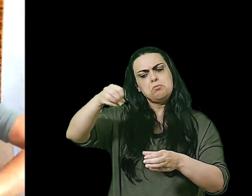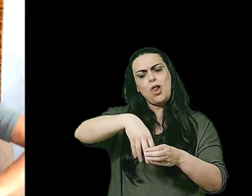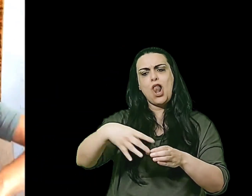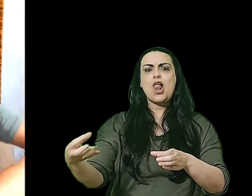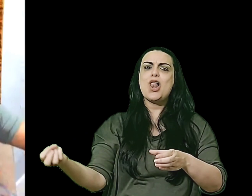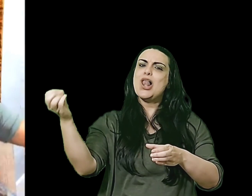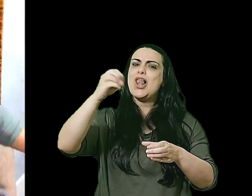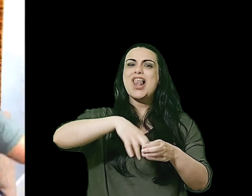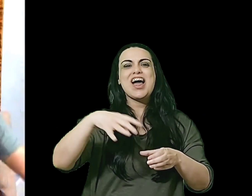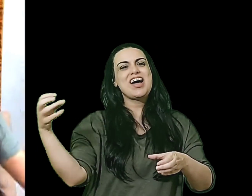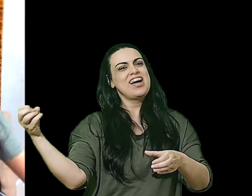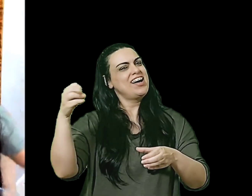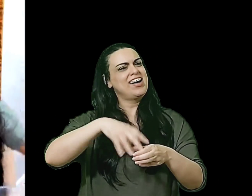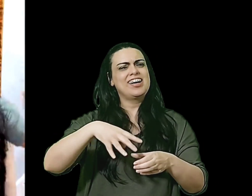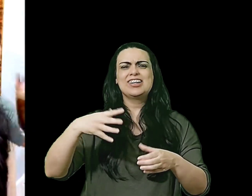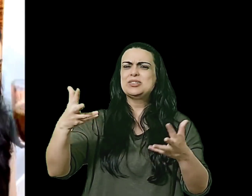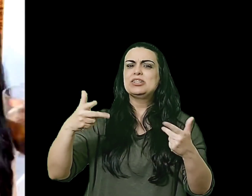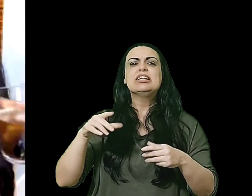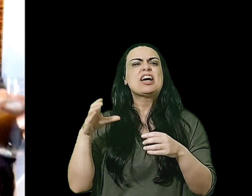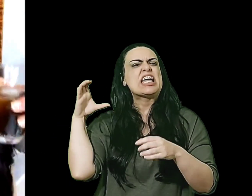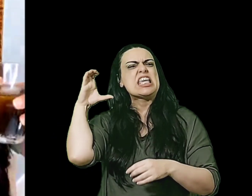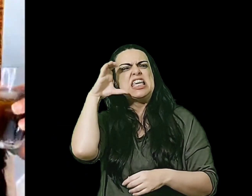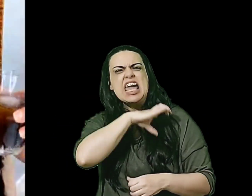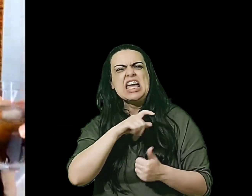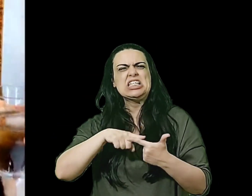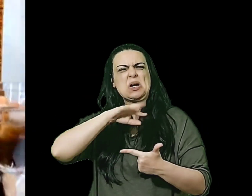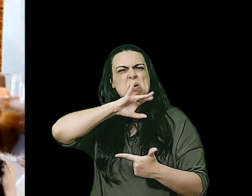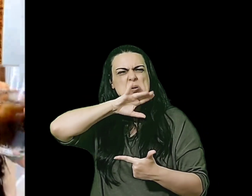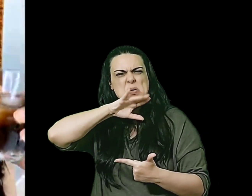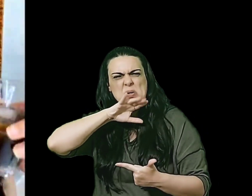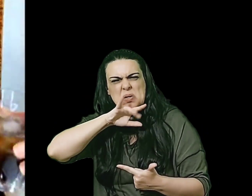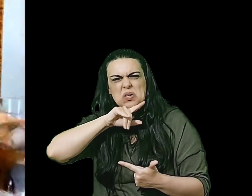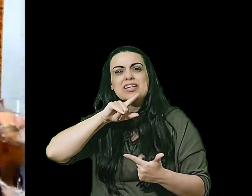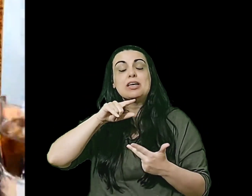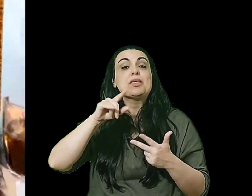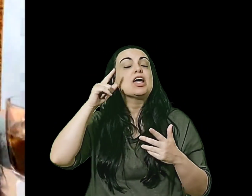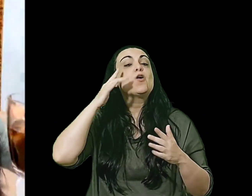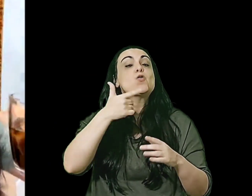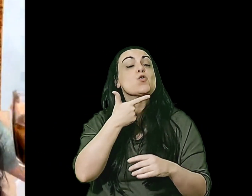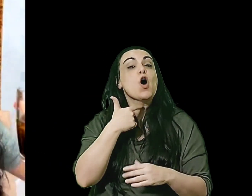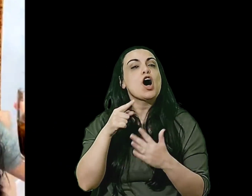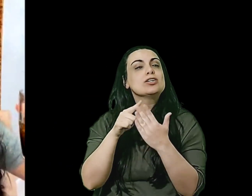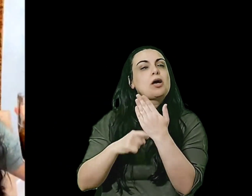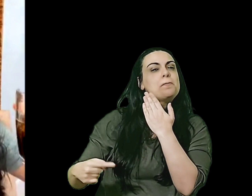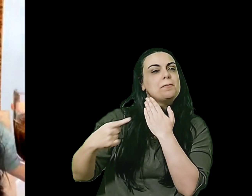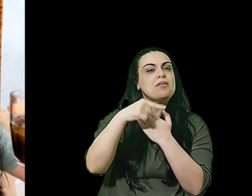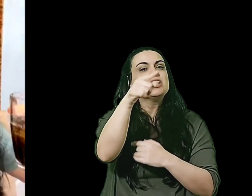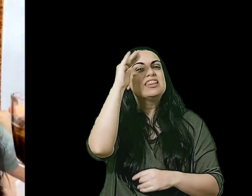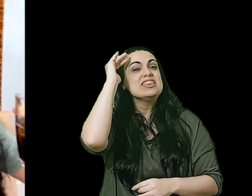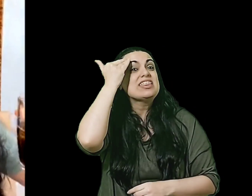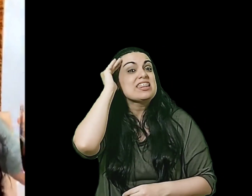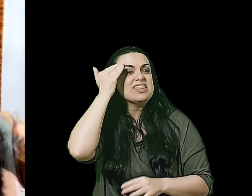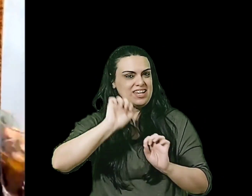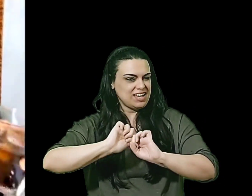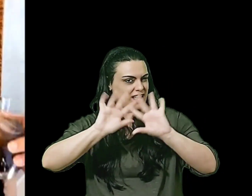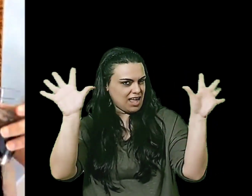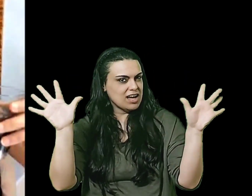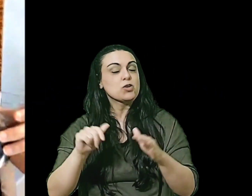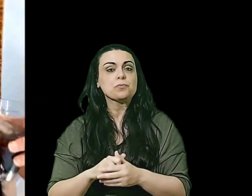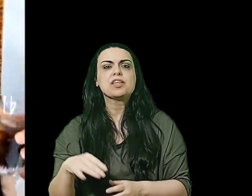aqui, ó, tem gelo, maravilha. Tava quente, tava ruim, eu gosto de fazer essas coisas pra vocês entenderem,